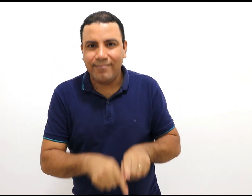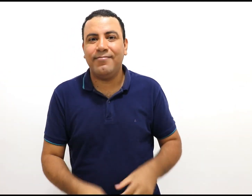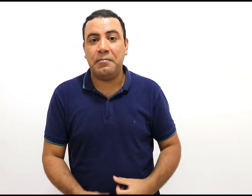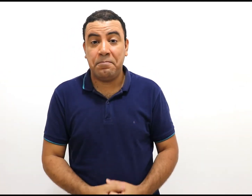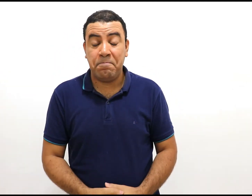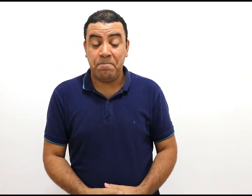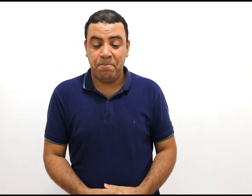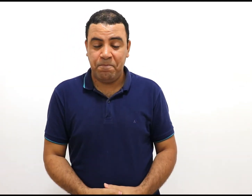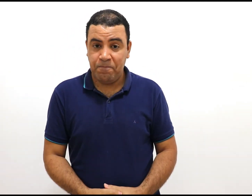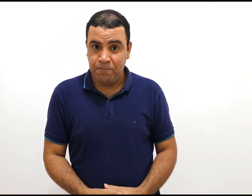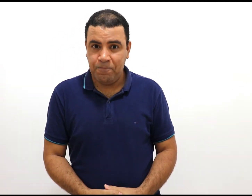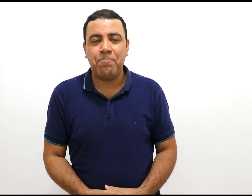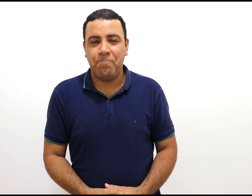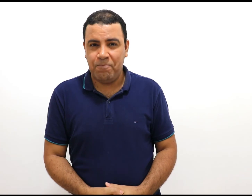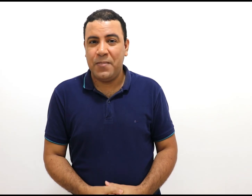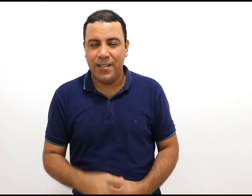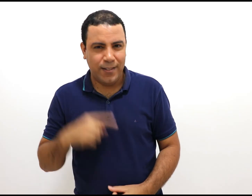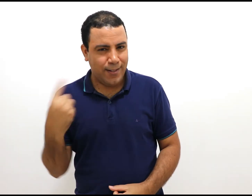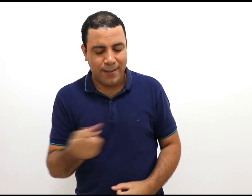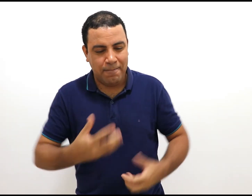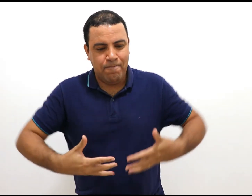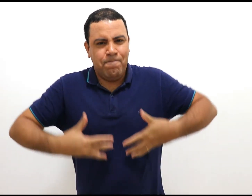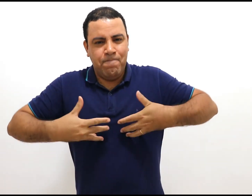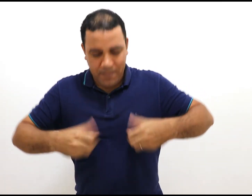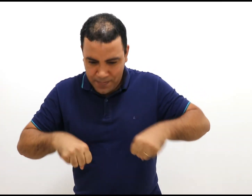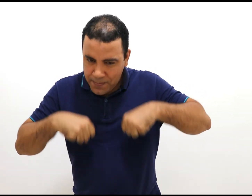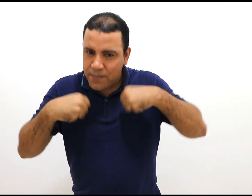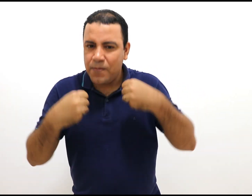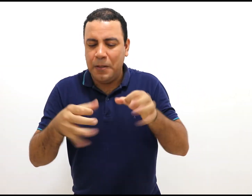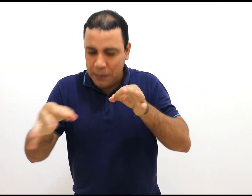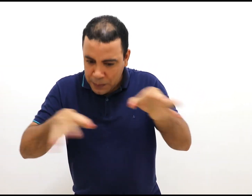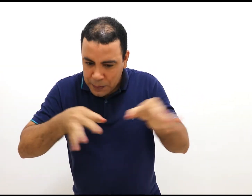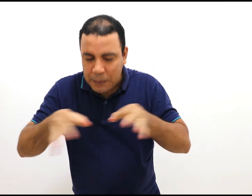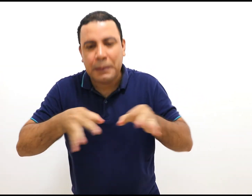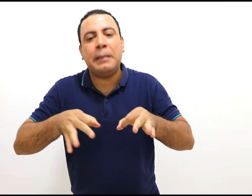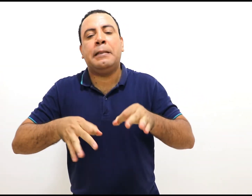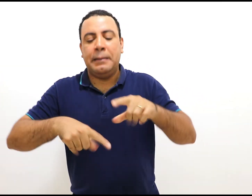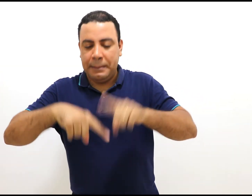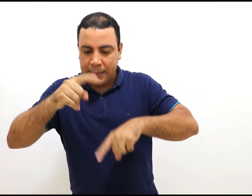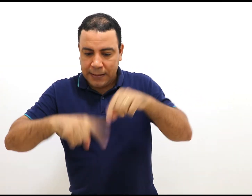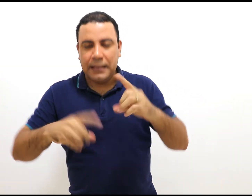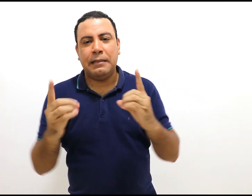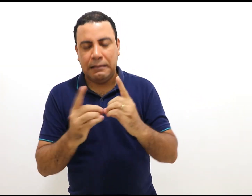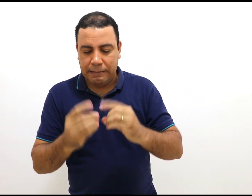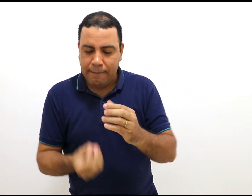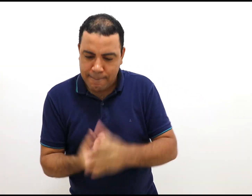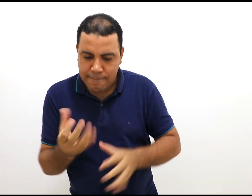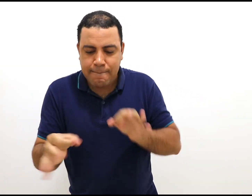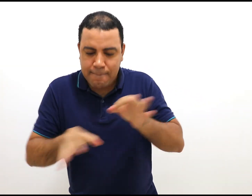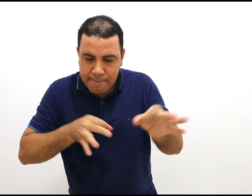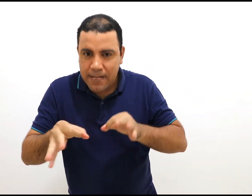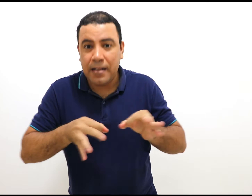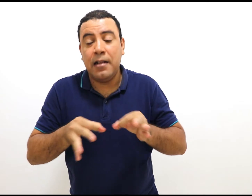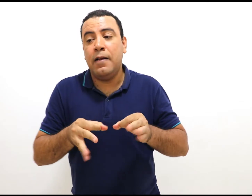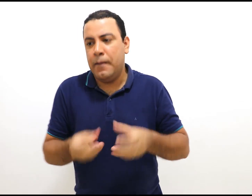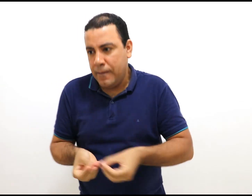Então, ficamos motivados a continuar produzindo mais material didático que estimule os iniciantes a